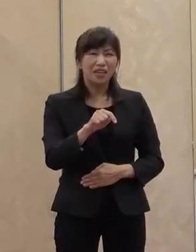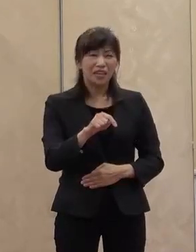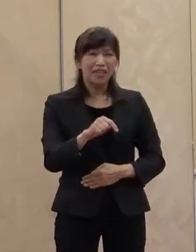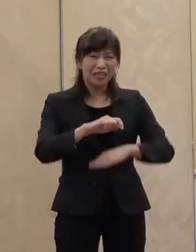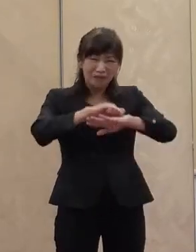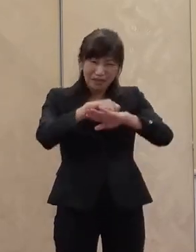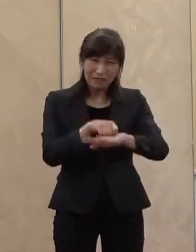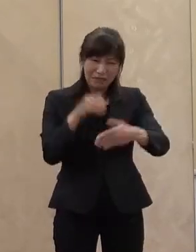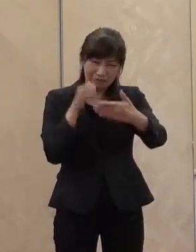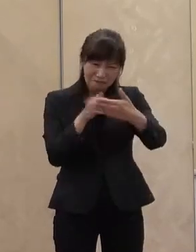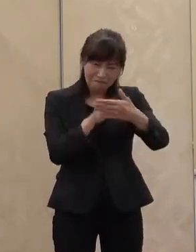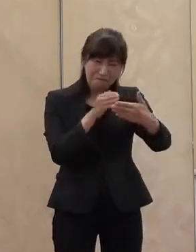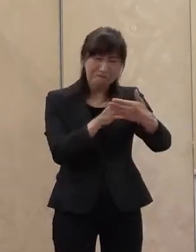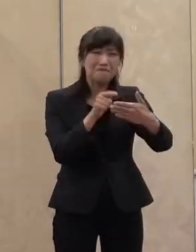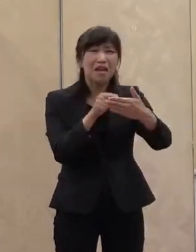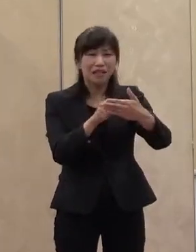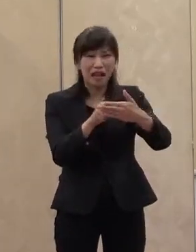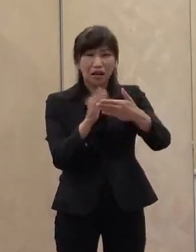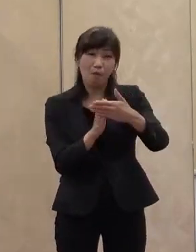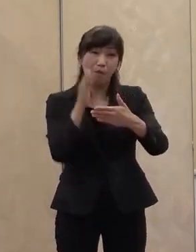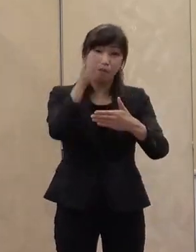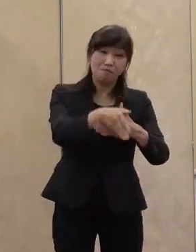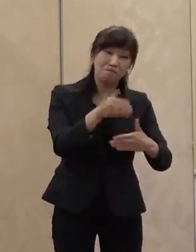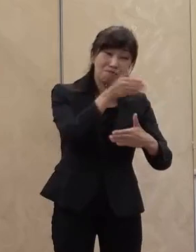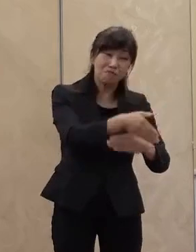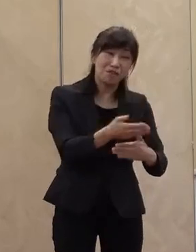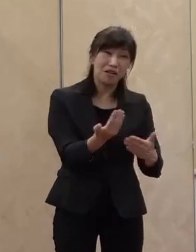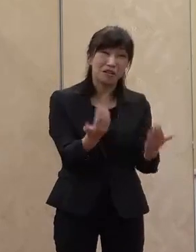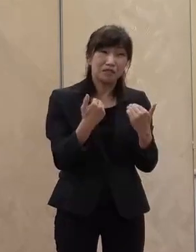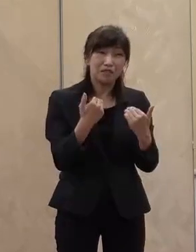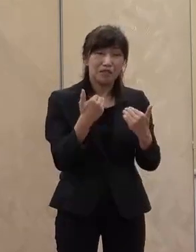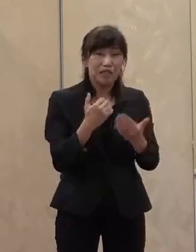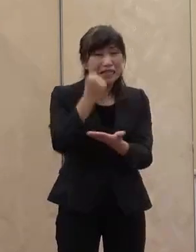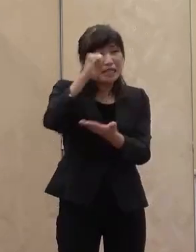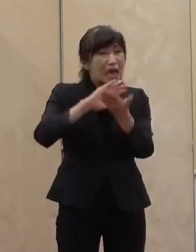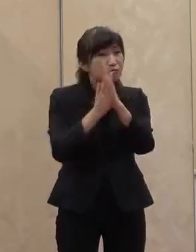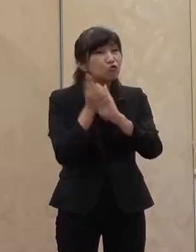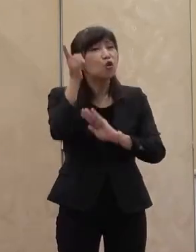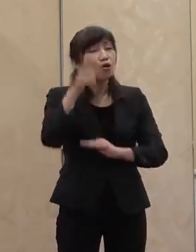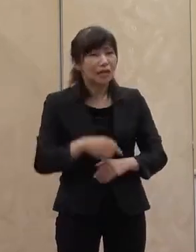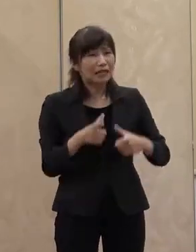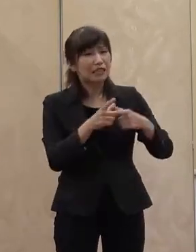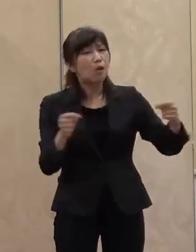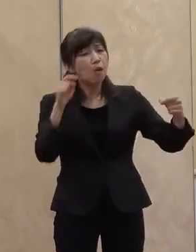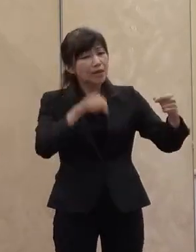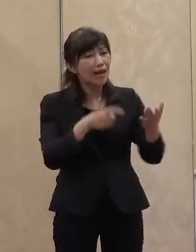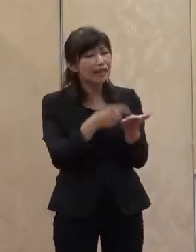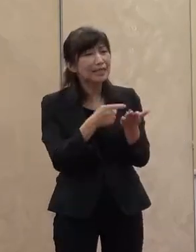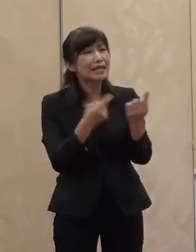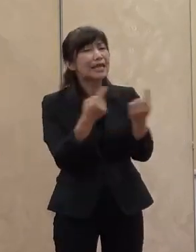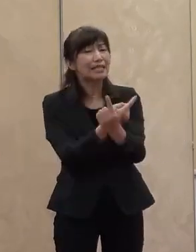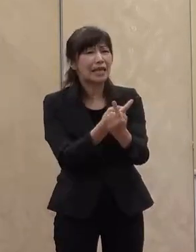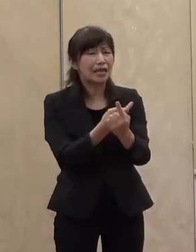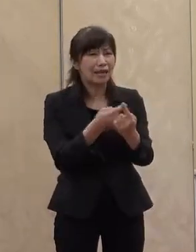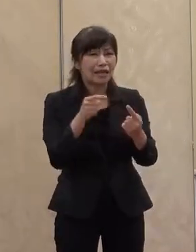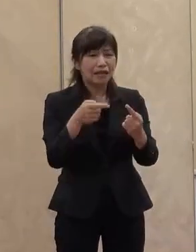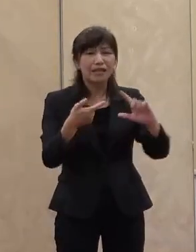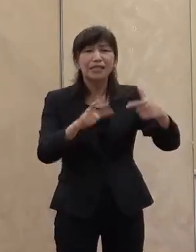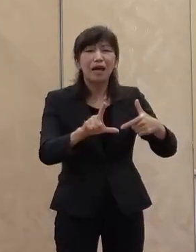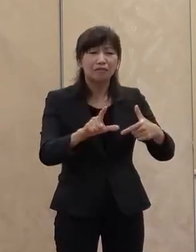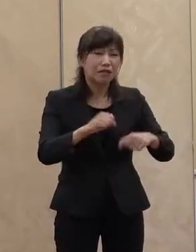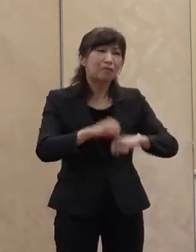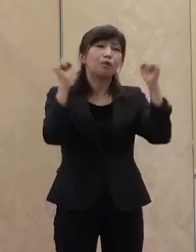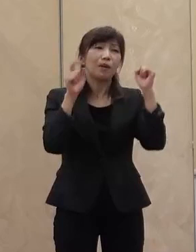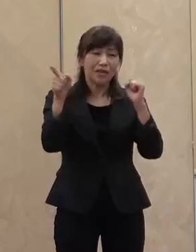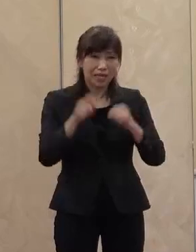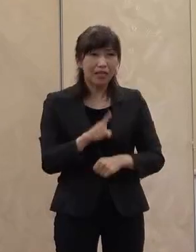と、財務省なんかもそう簡単に一言で、その日本の中で、税制制度が違うなんていうのは簡単に認めないでしょうし、ビザもどこまで